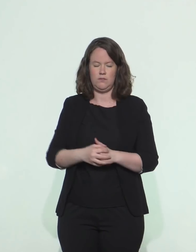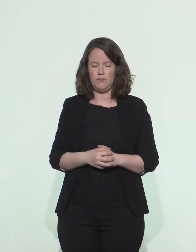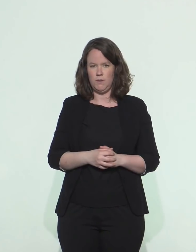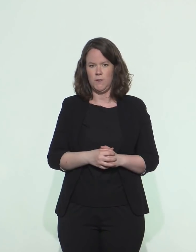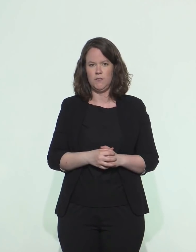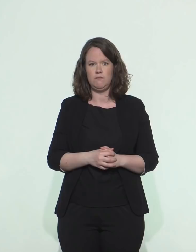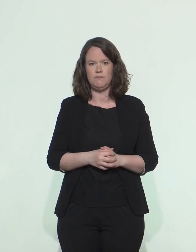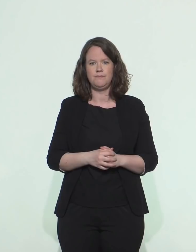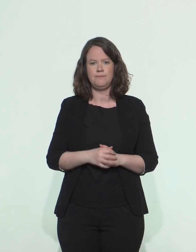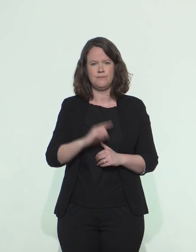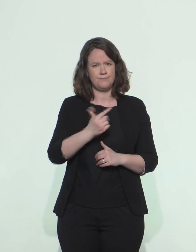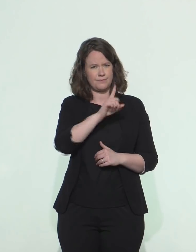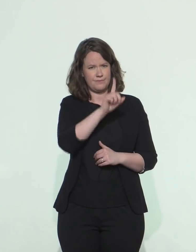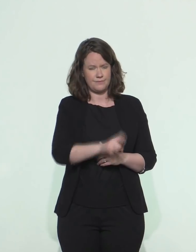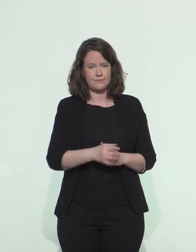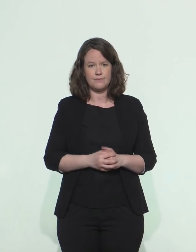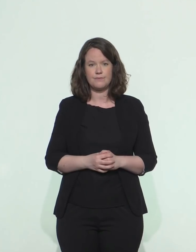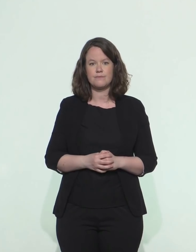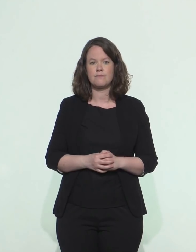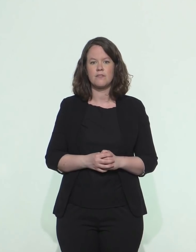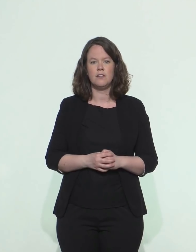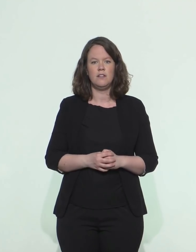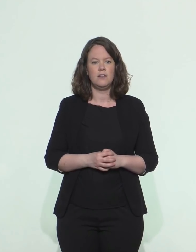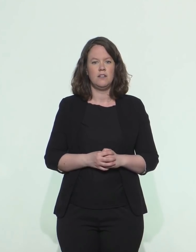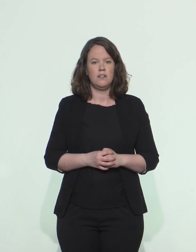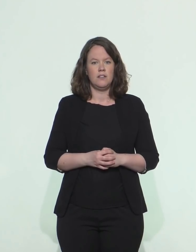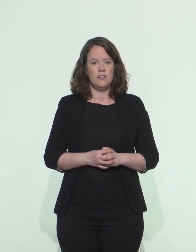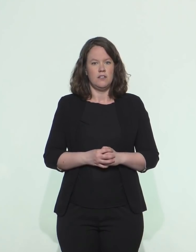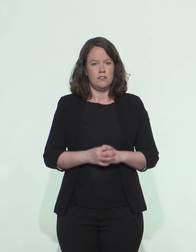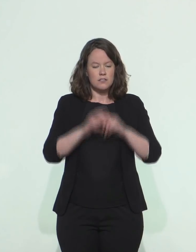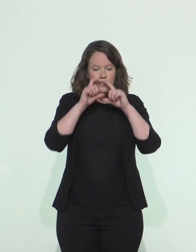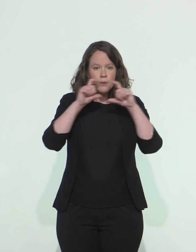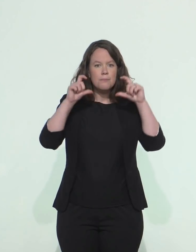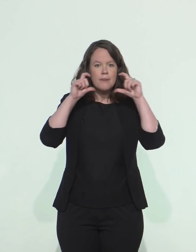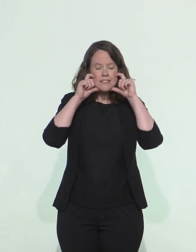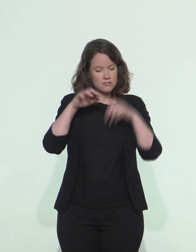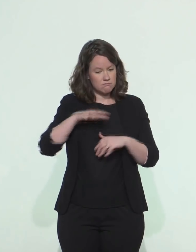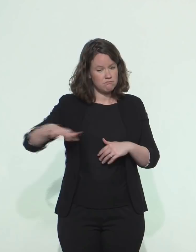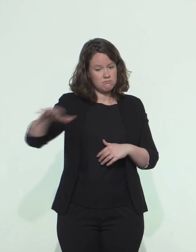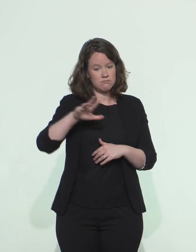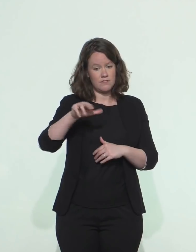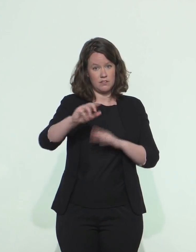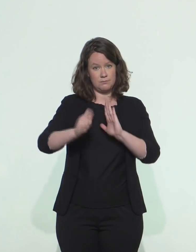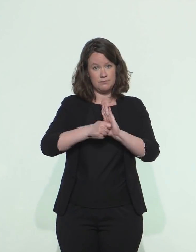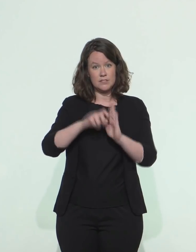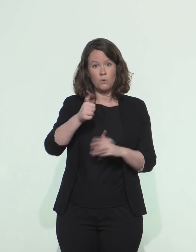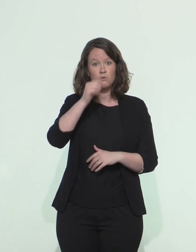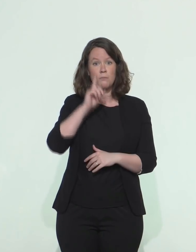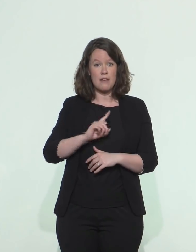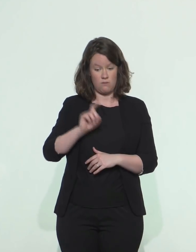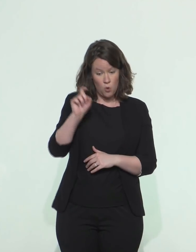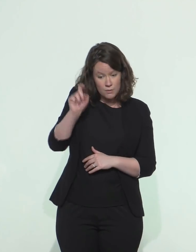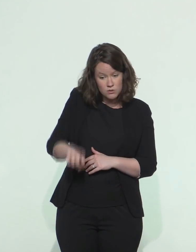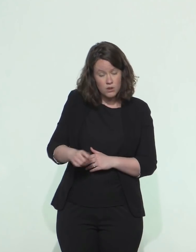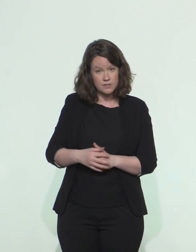2 questions pour Médicite. La première, le port du masque va être rendu obligatoire dans certains lieux à partir du 11 mai. Ces masques